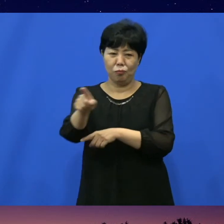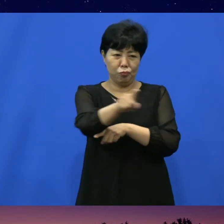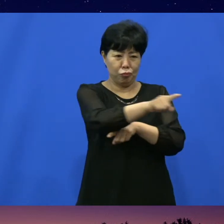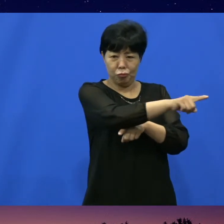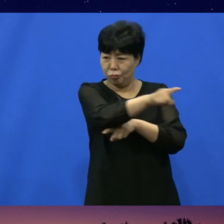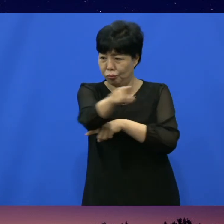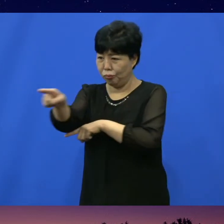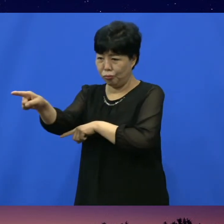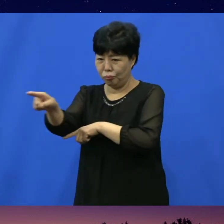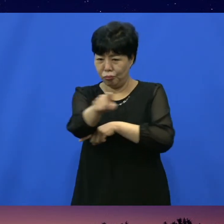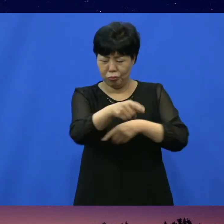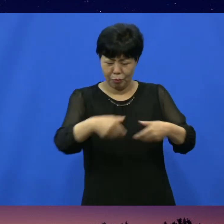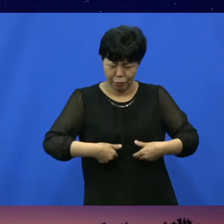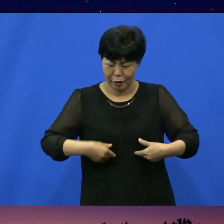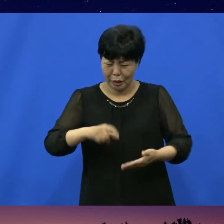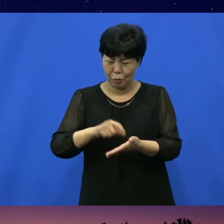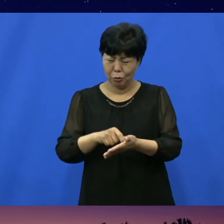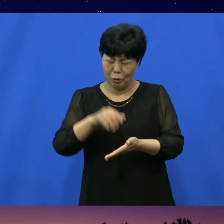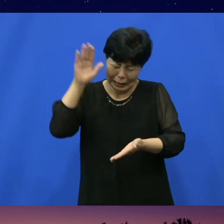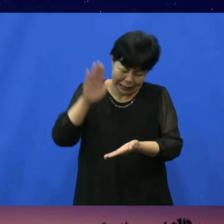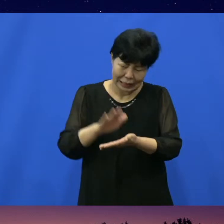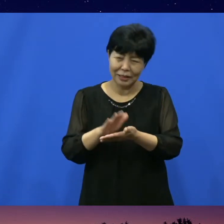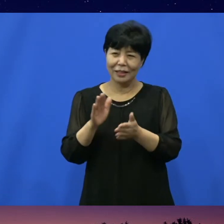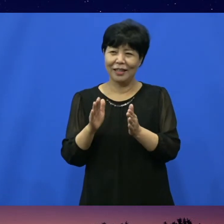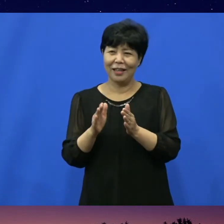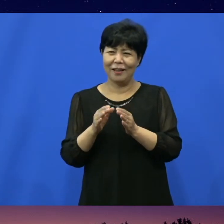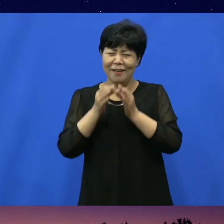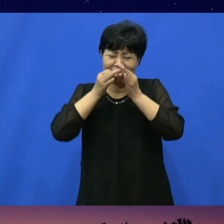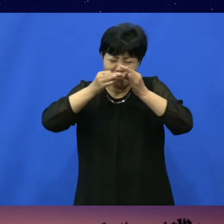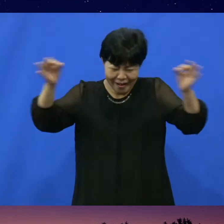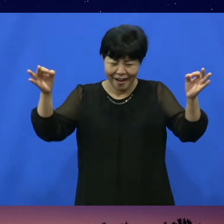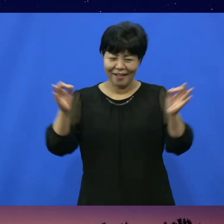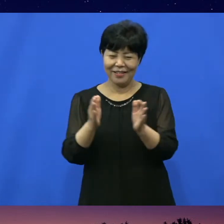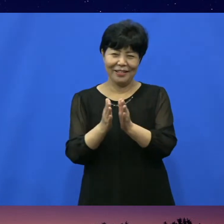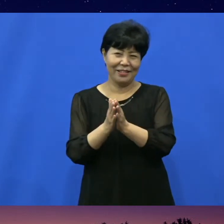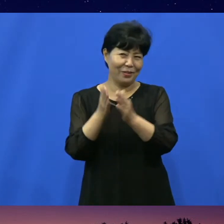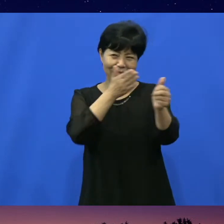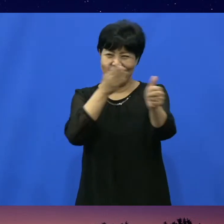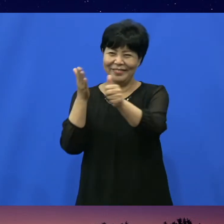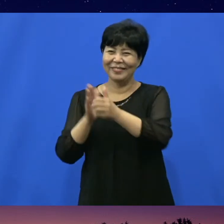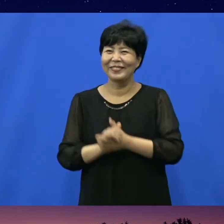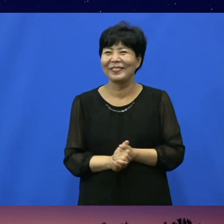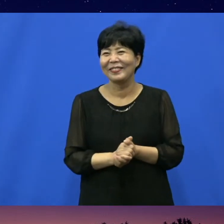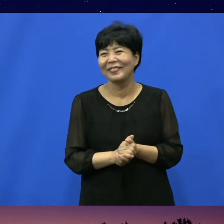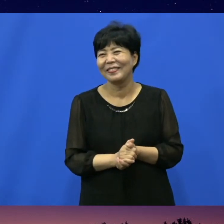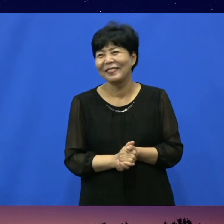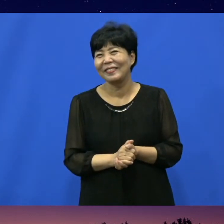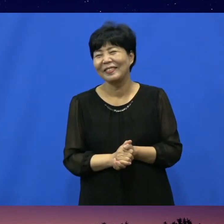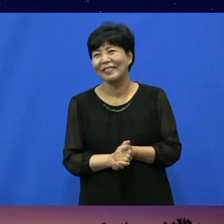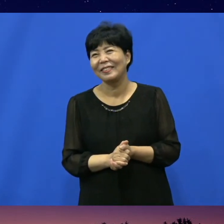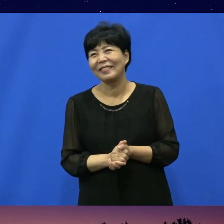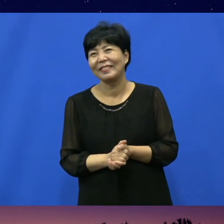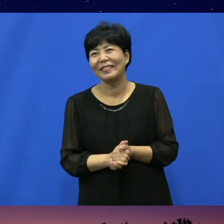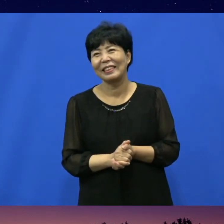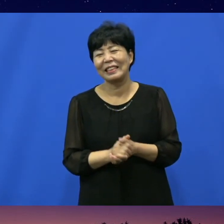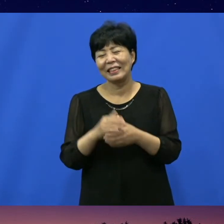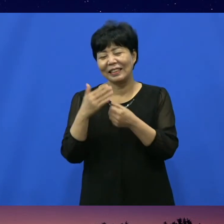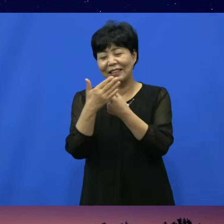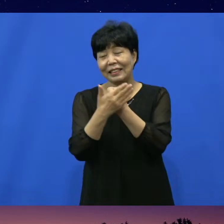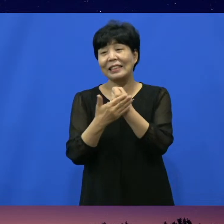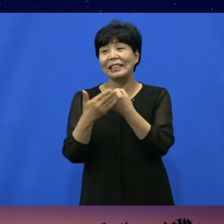분은 좀 크게 소리 지른다고 쿡쿡 옆구리 찌르고 이런 분들 계시고 그런데 하여튼